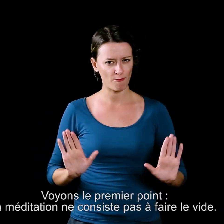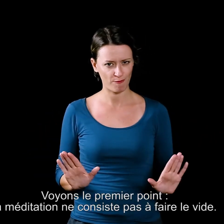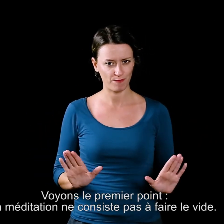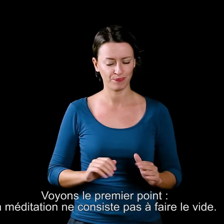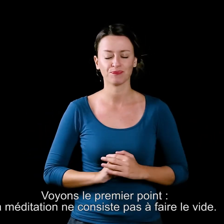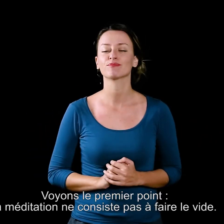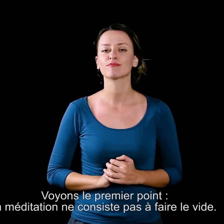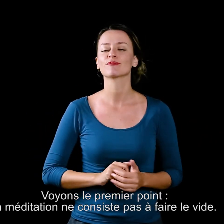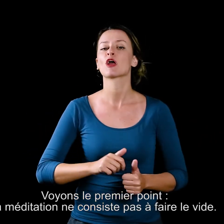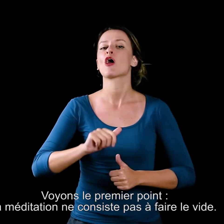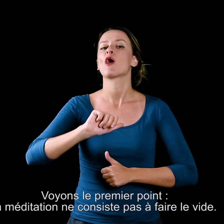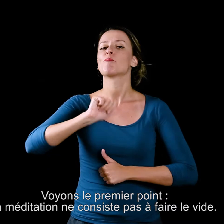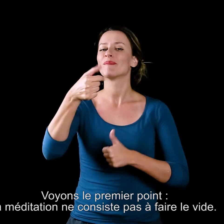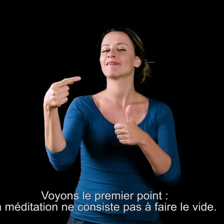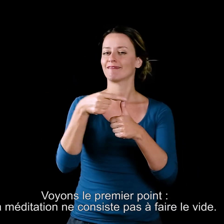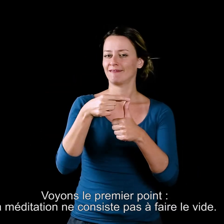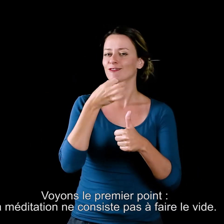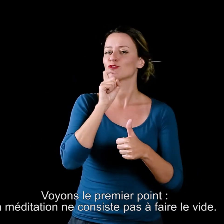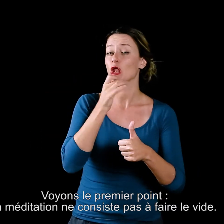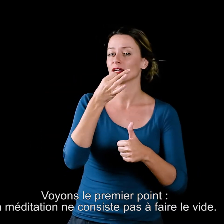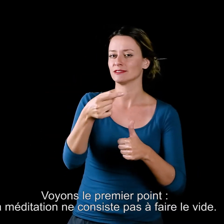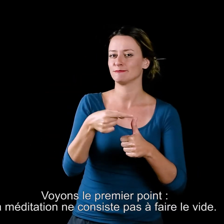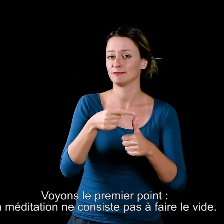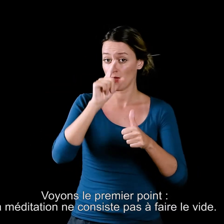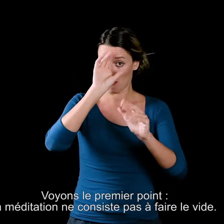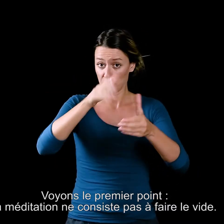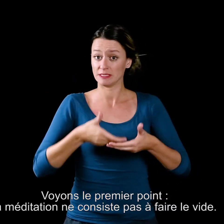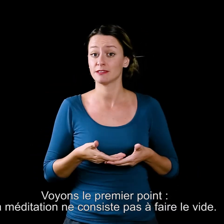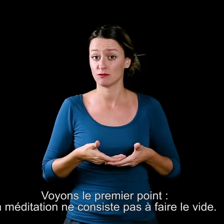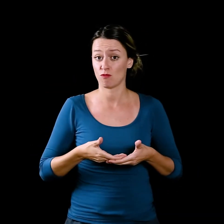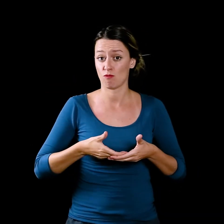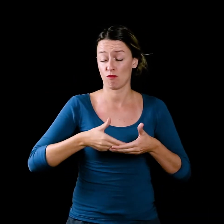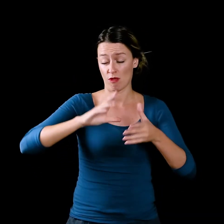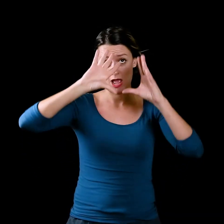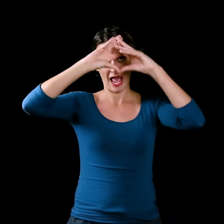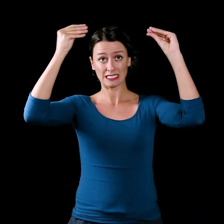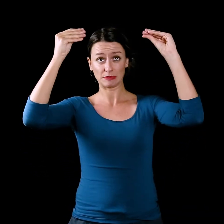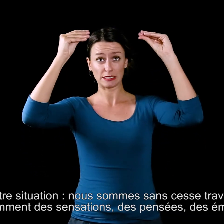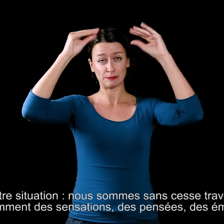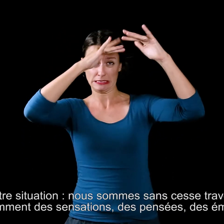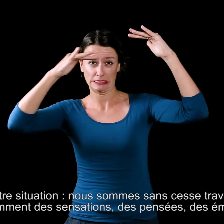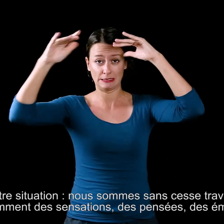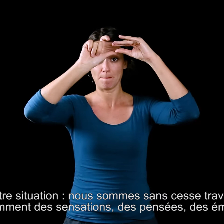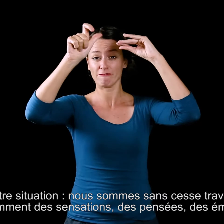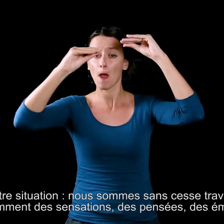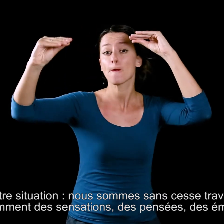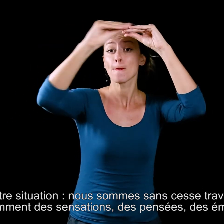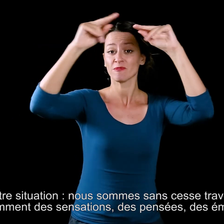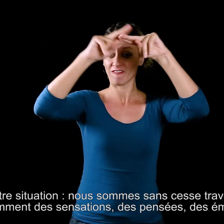le premier point, la méditation ne consiste pas à faire le vide. Voilà notre